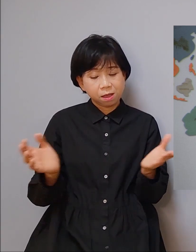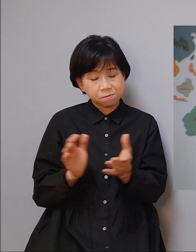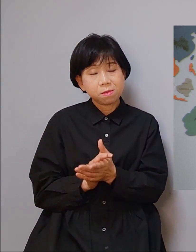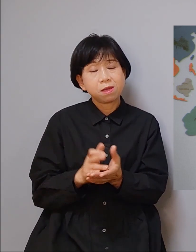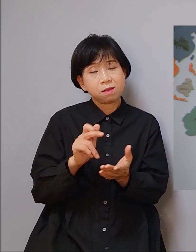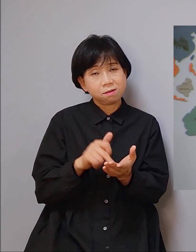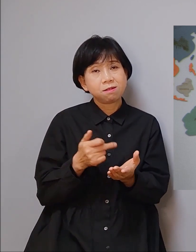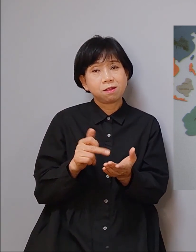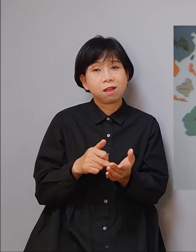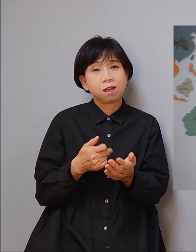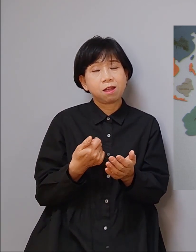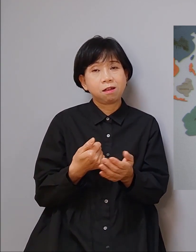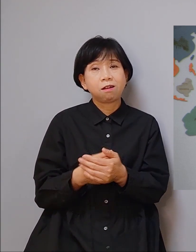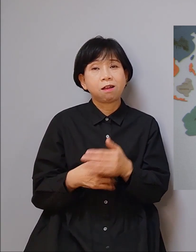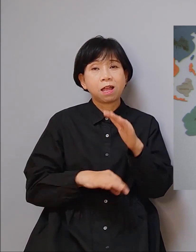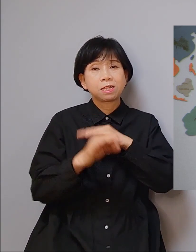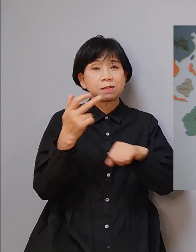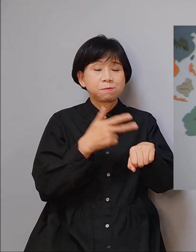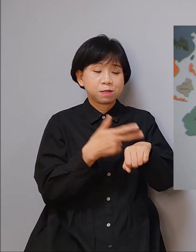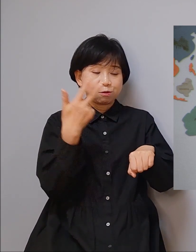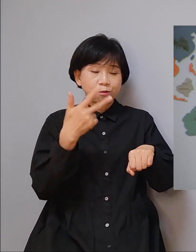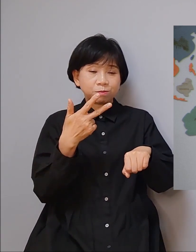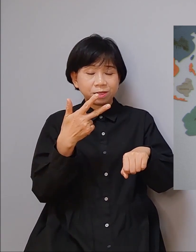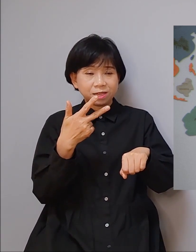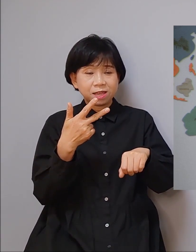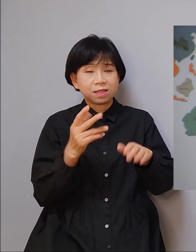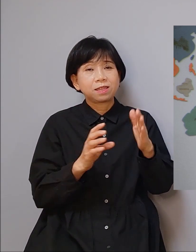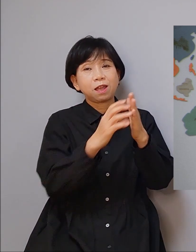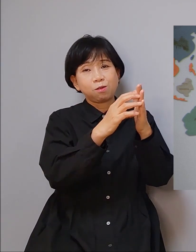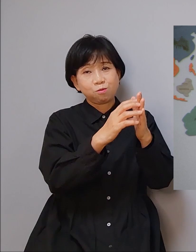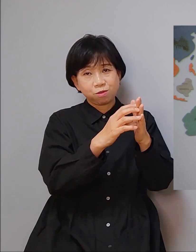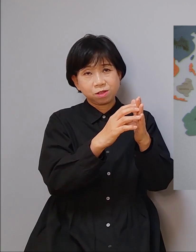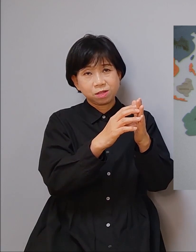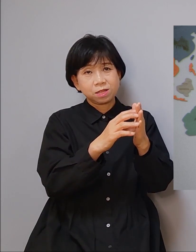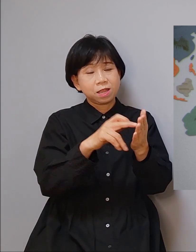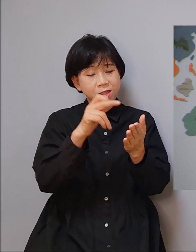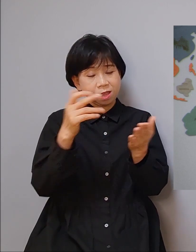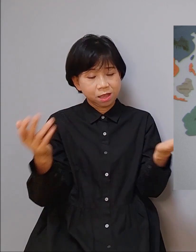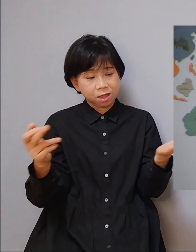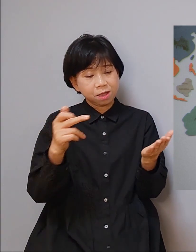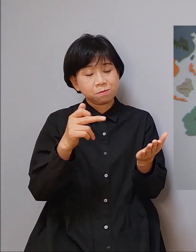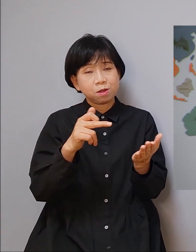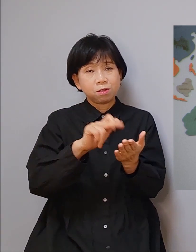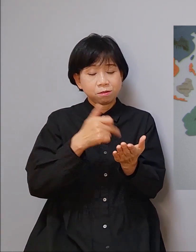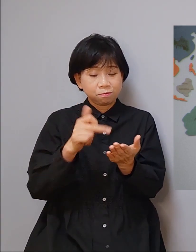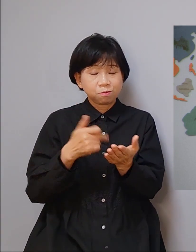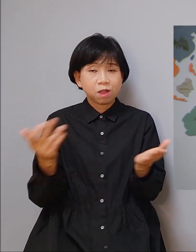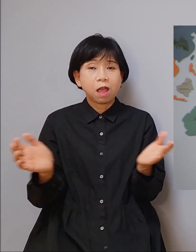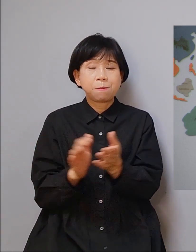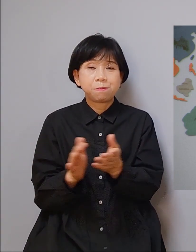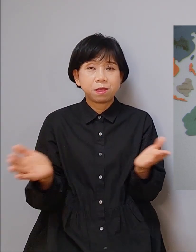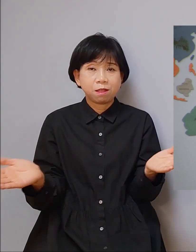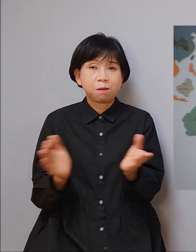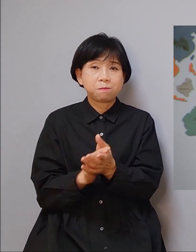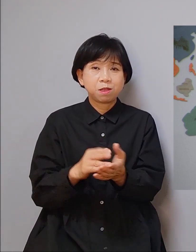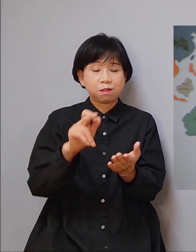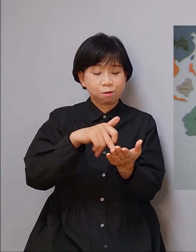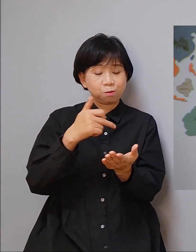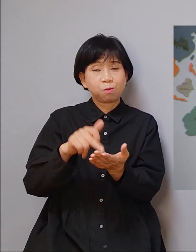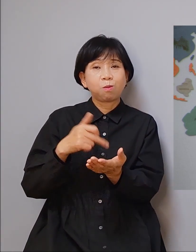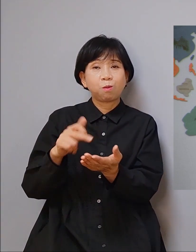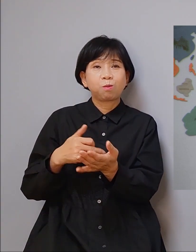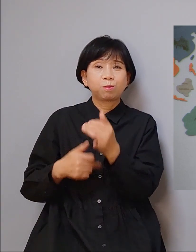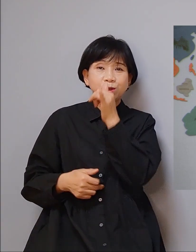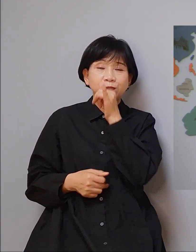아침 7시에 제가 올리려고 막 노력하는데 아침 7시쯤 올리면 1시간도 지나지 않아서